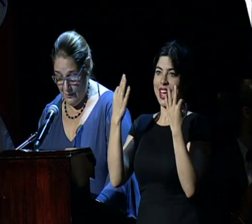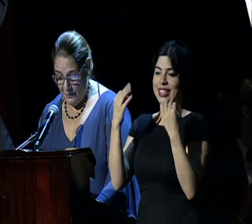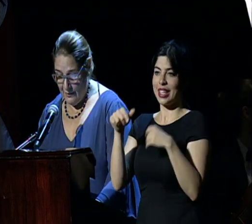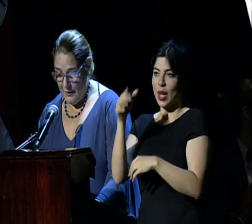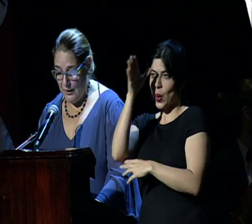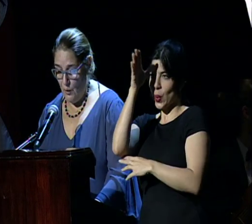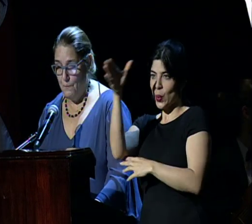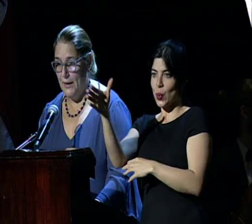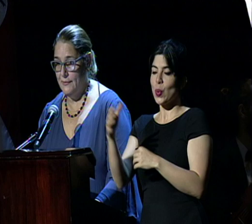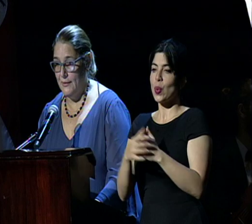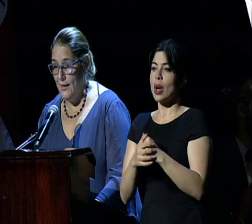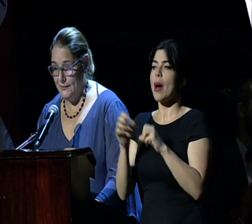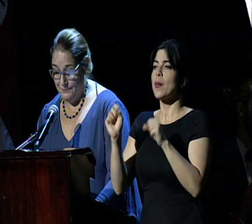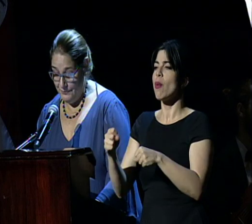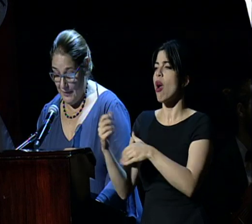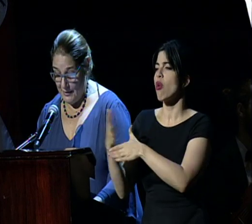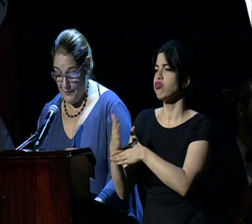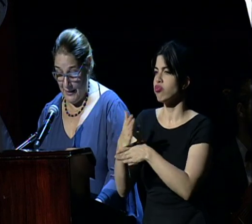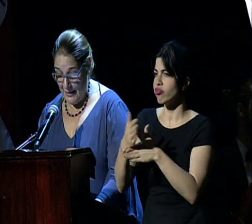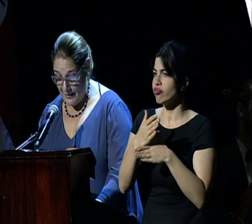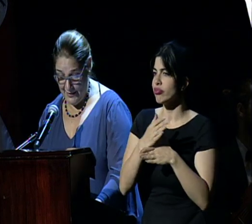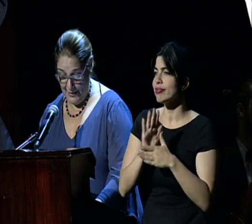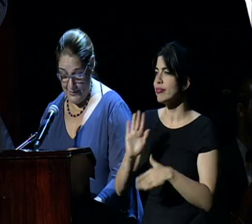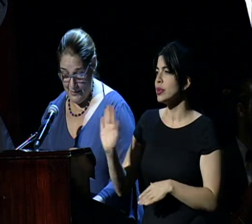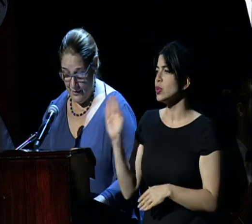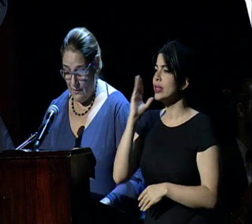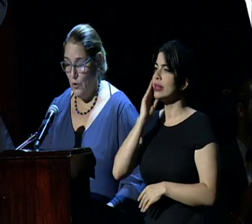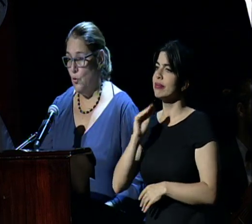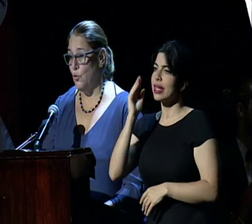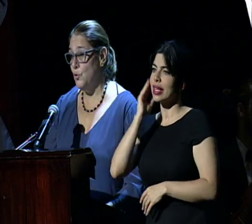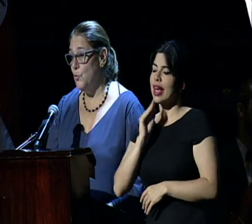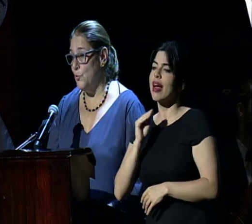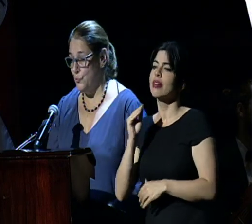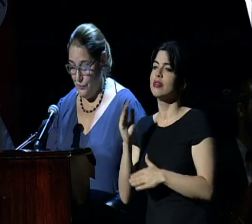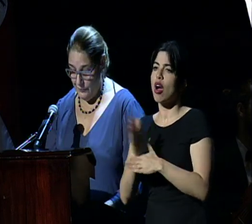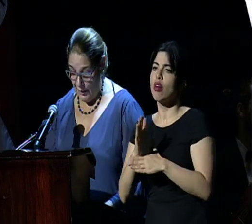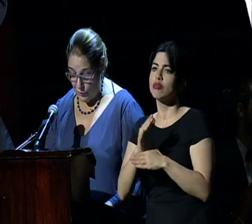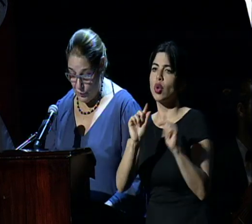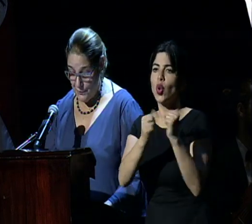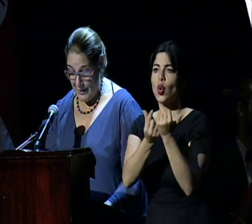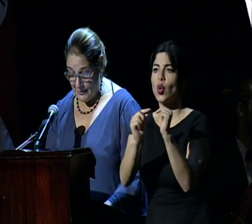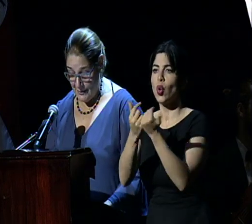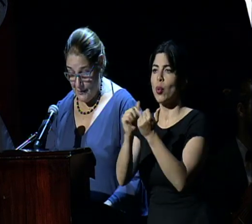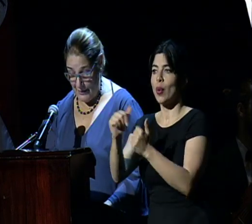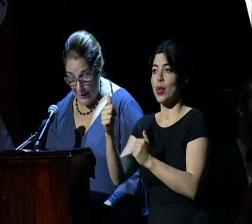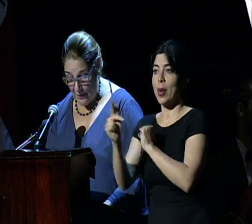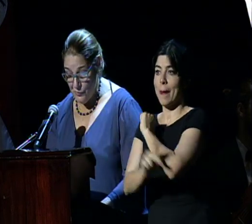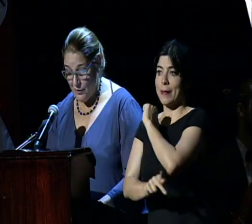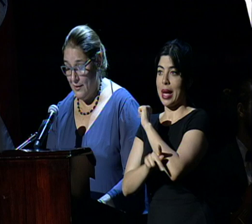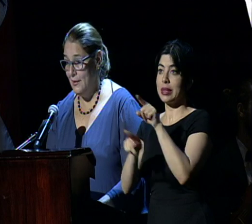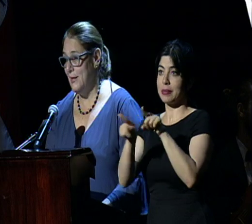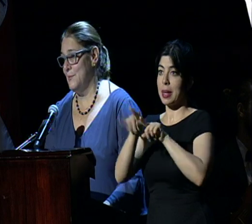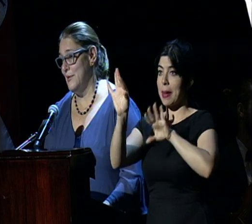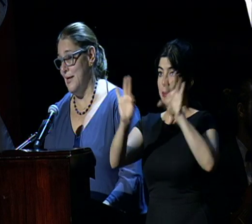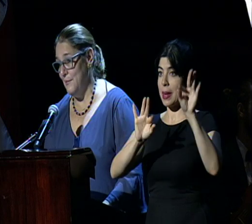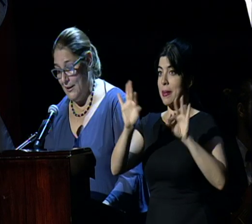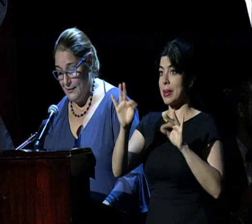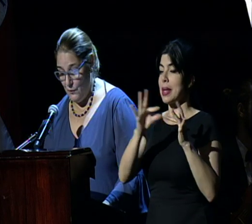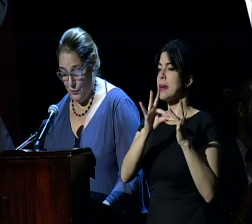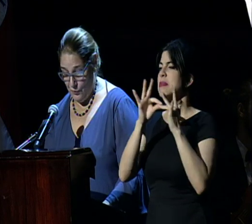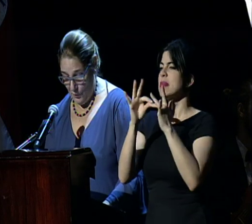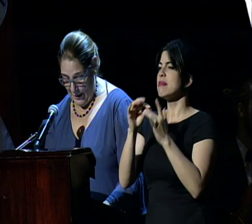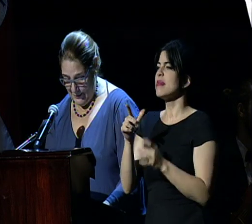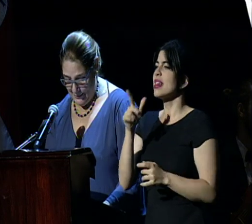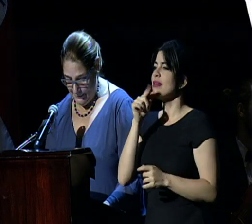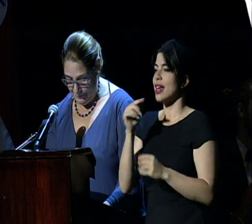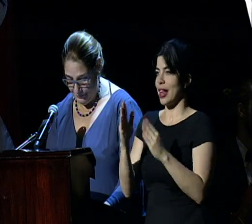cultura y compartirán experiencias con grupos de otros países invitados y especialmente